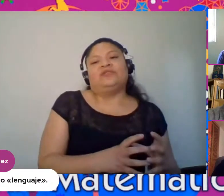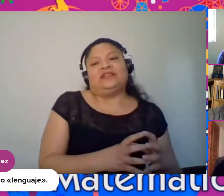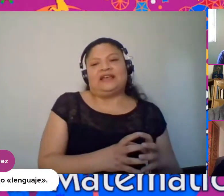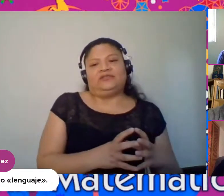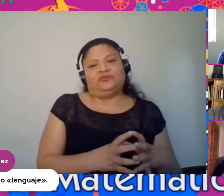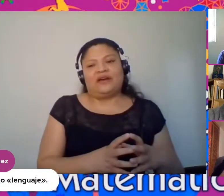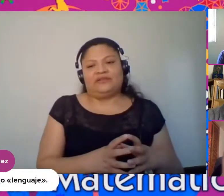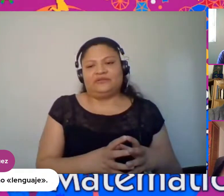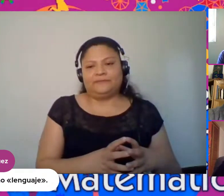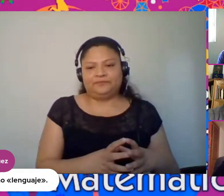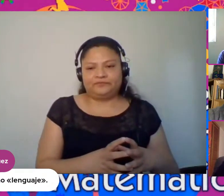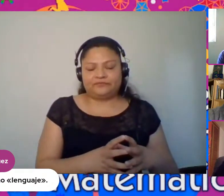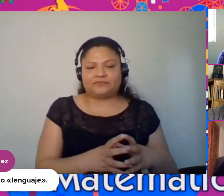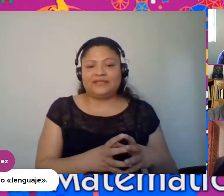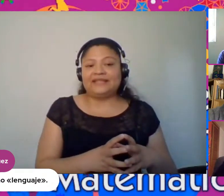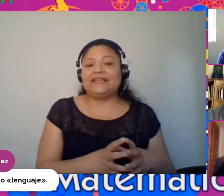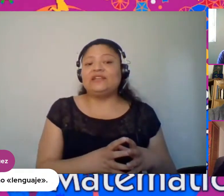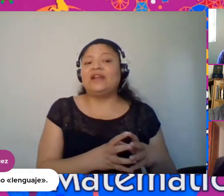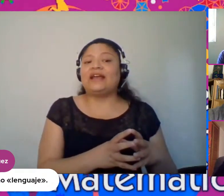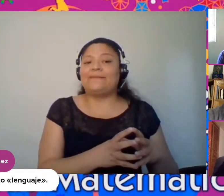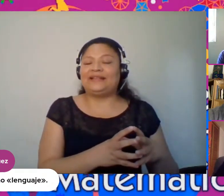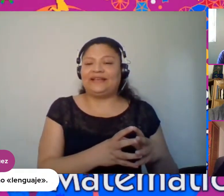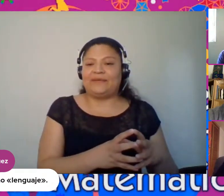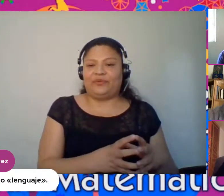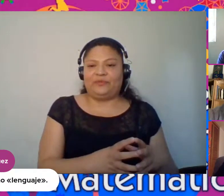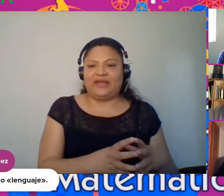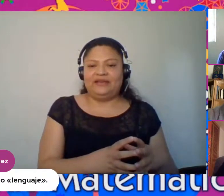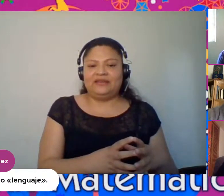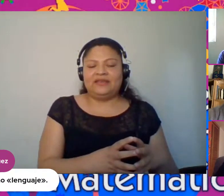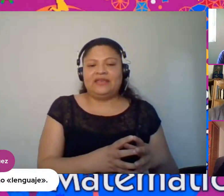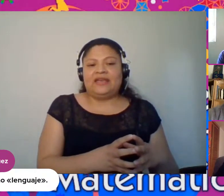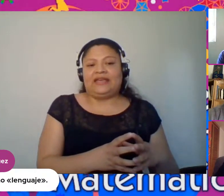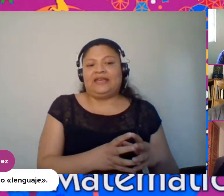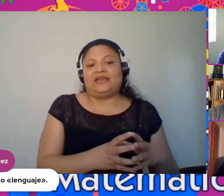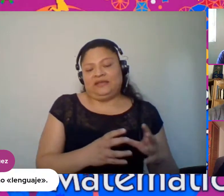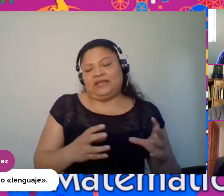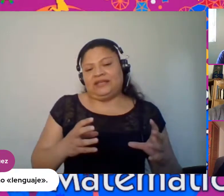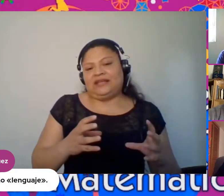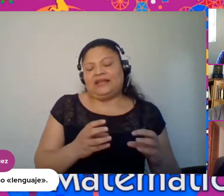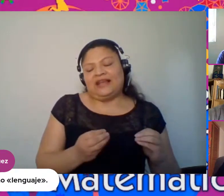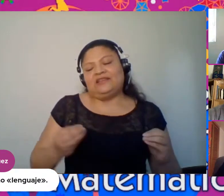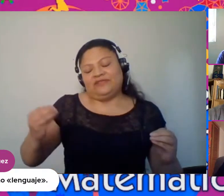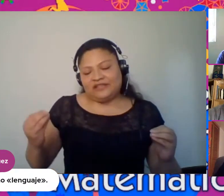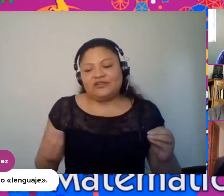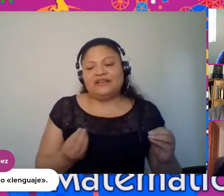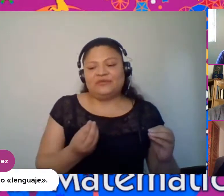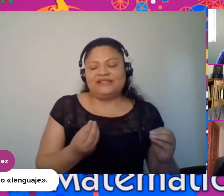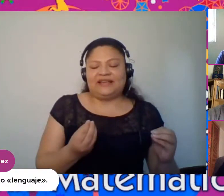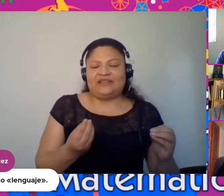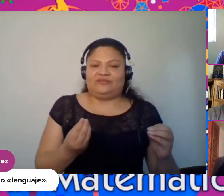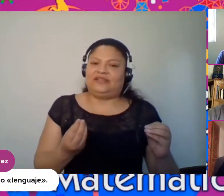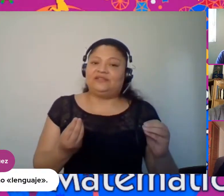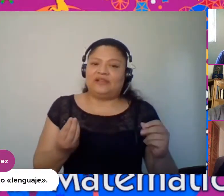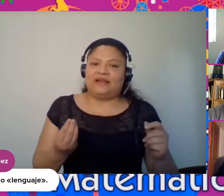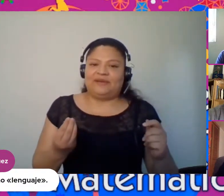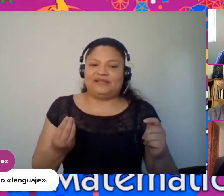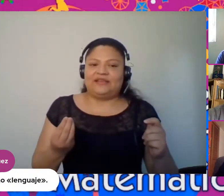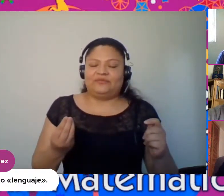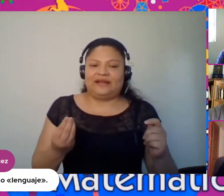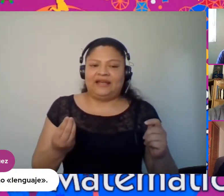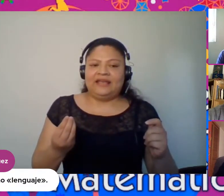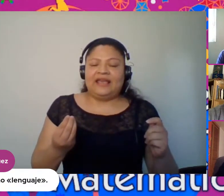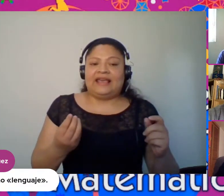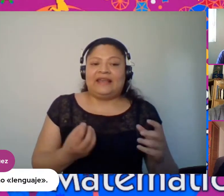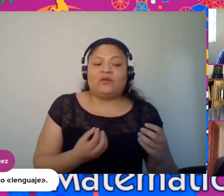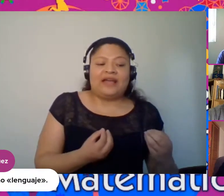una comunidad de usuarios. Tiene una gramática propia y en la definición lingüística, donde es una